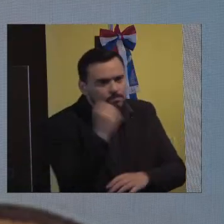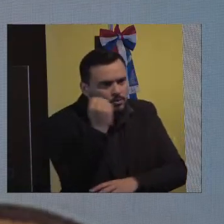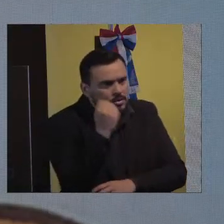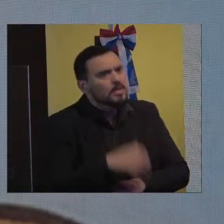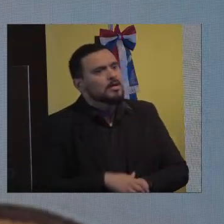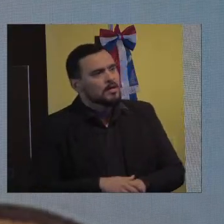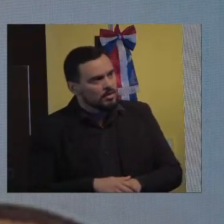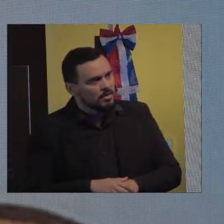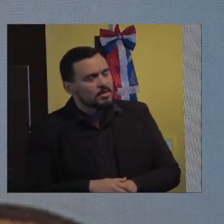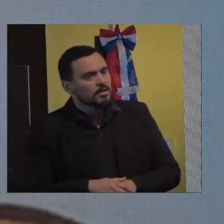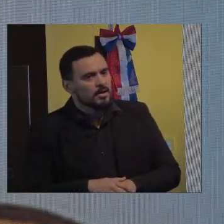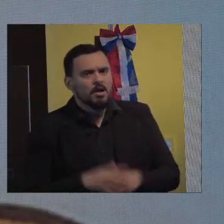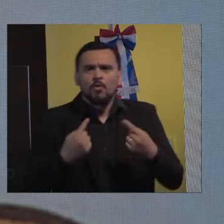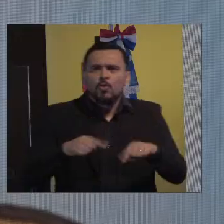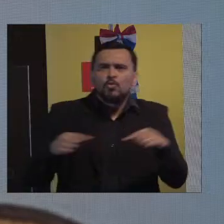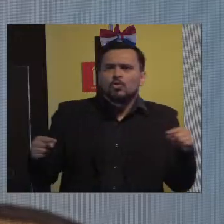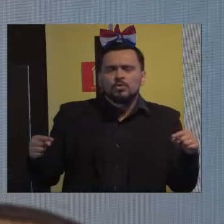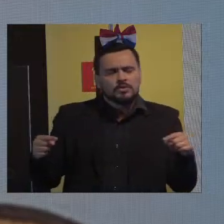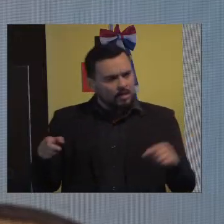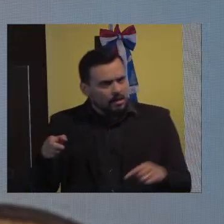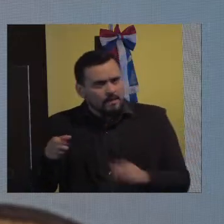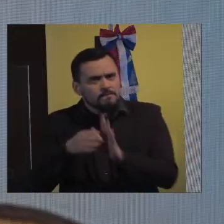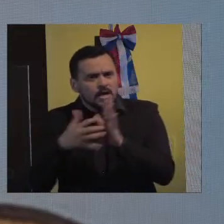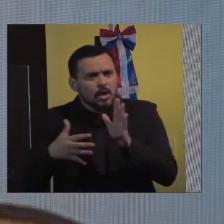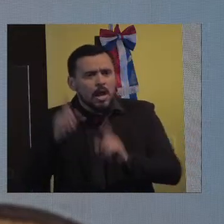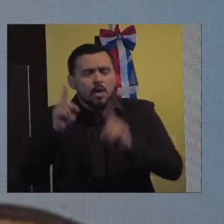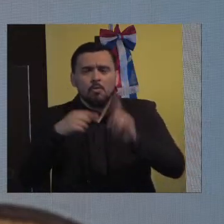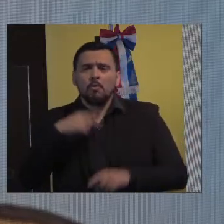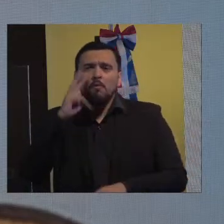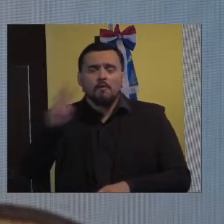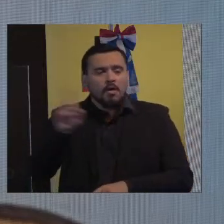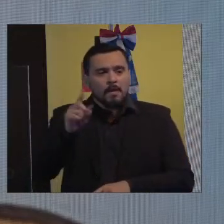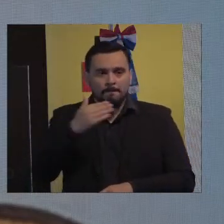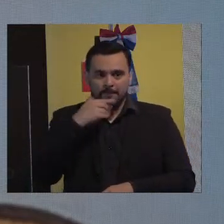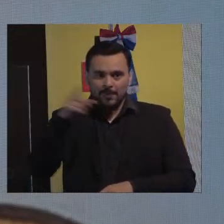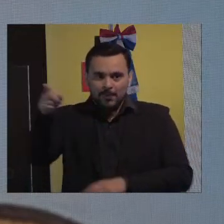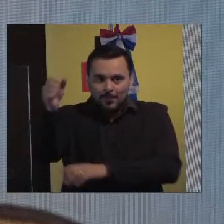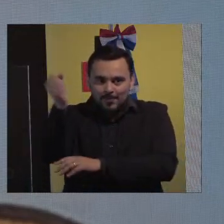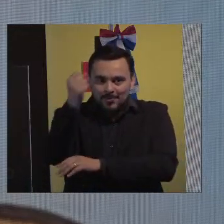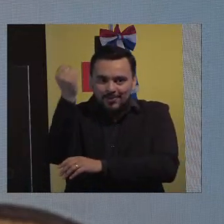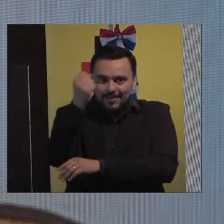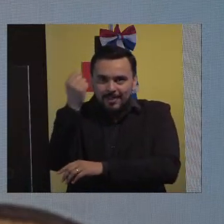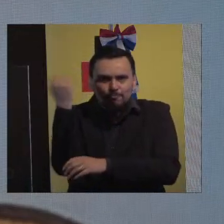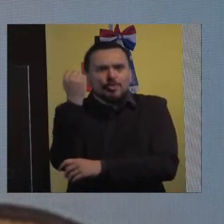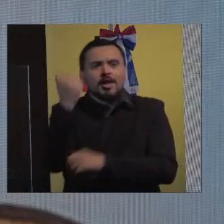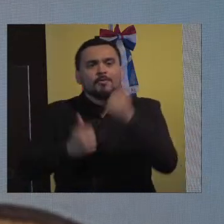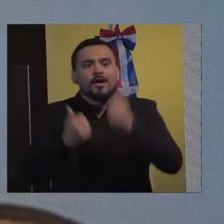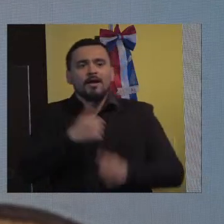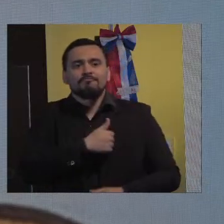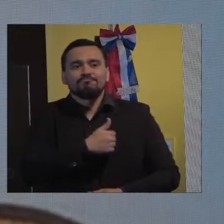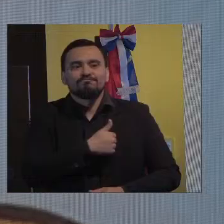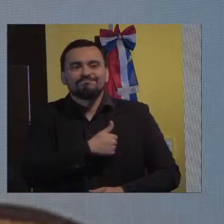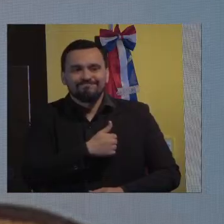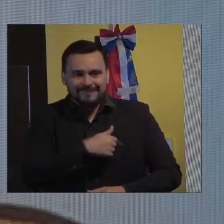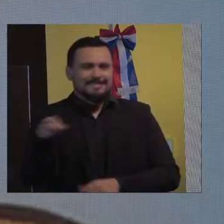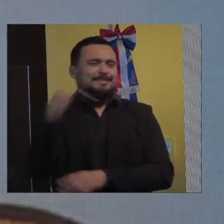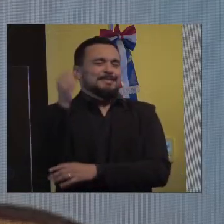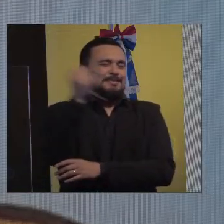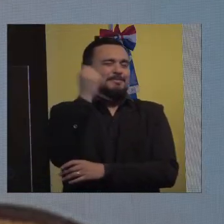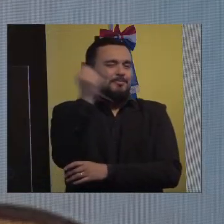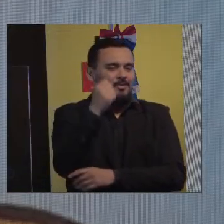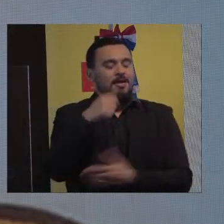las cosas que son invisibles y que son las que más importan.